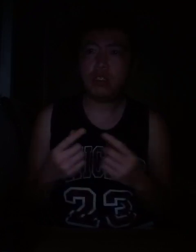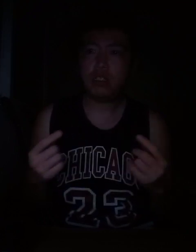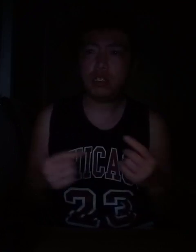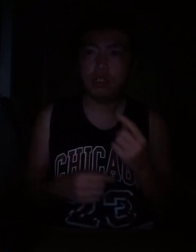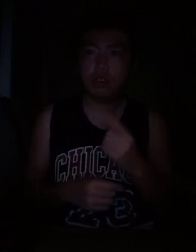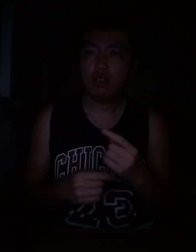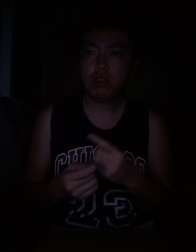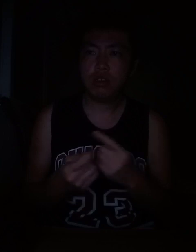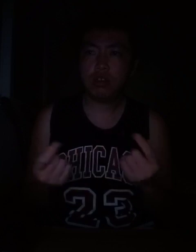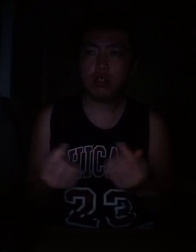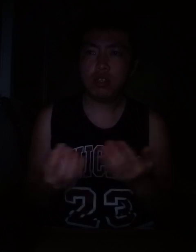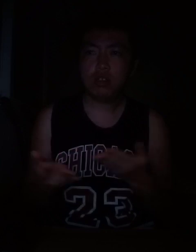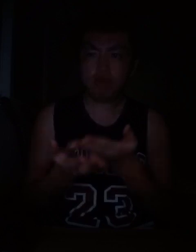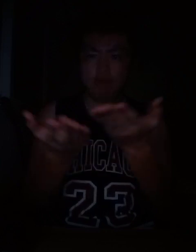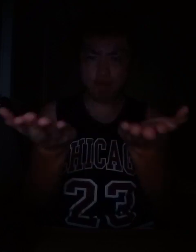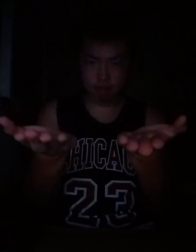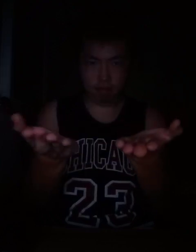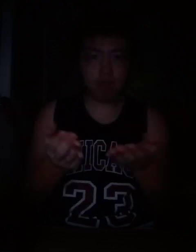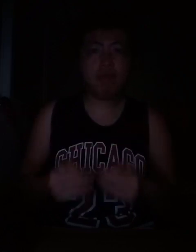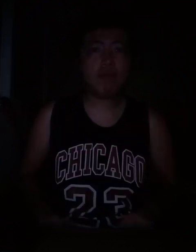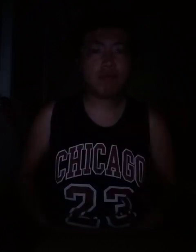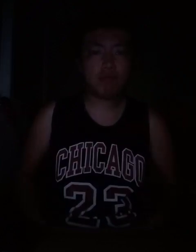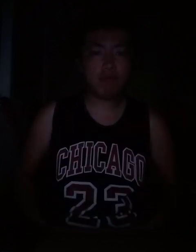않았습니다. 최민식 기자가 단독 보도합니다.